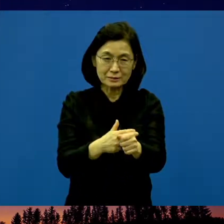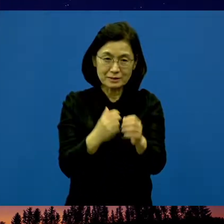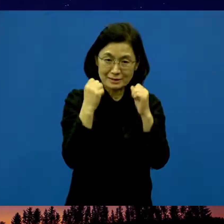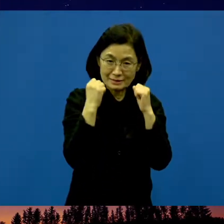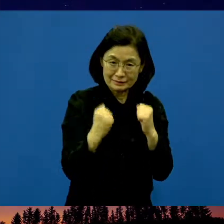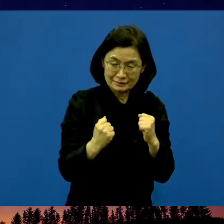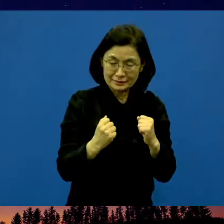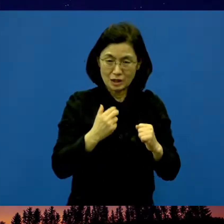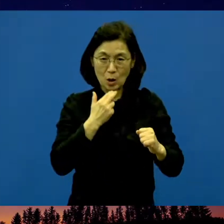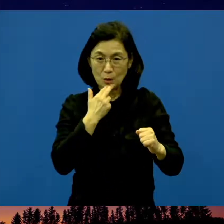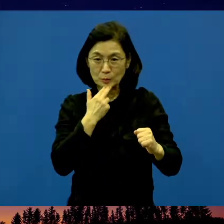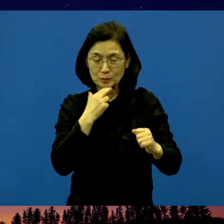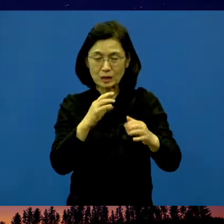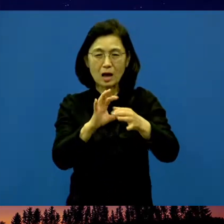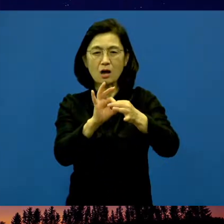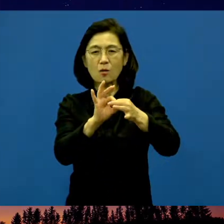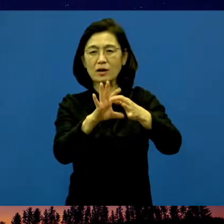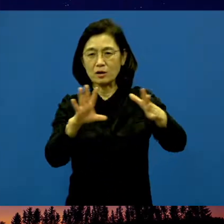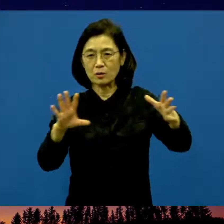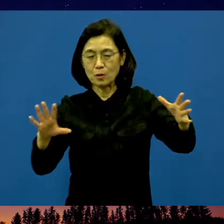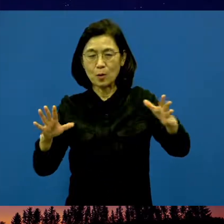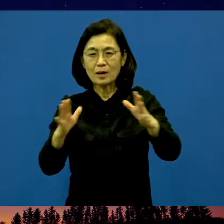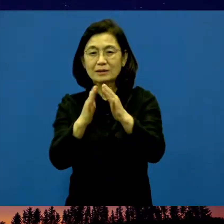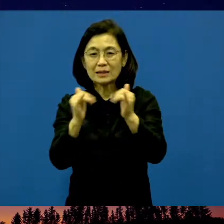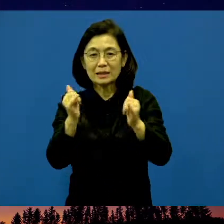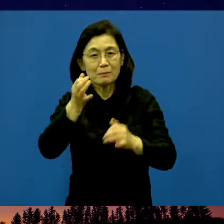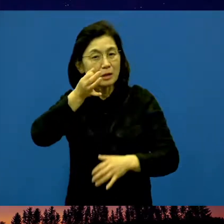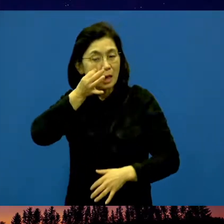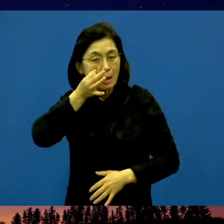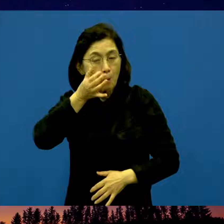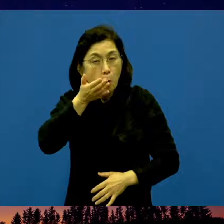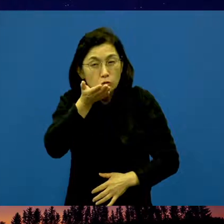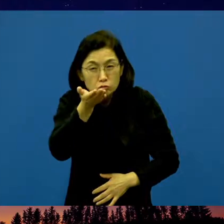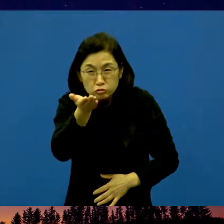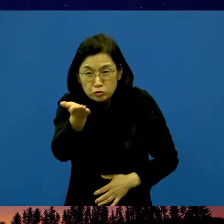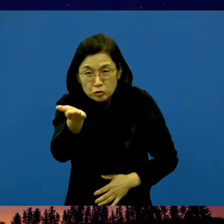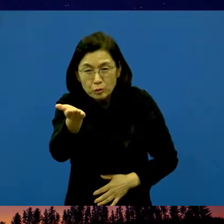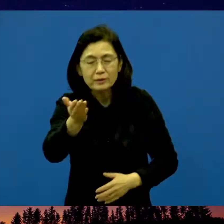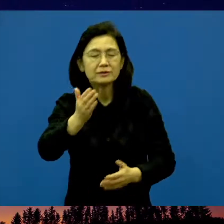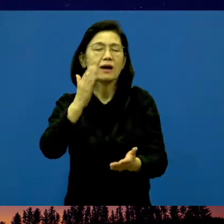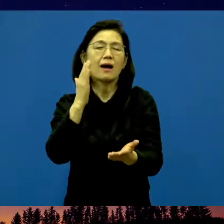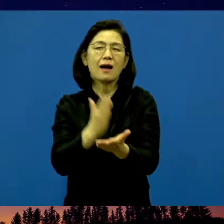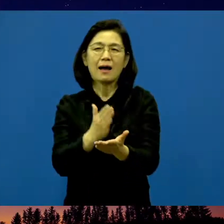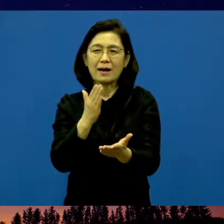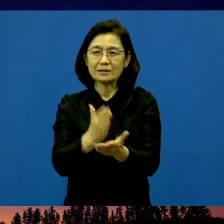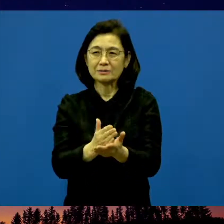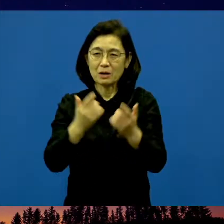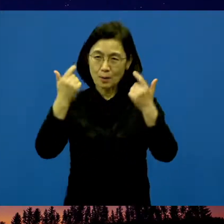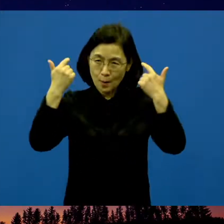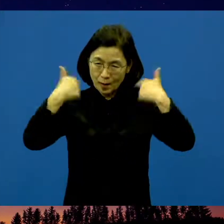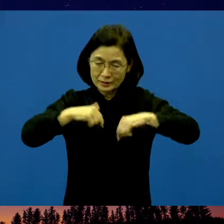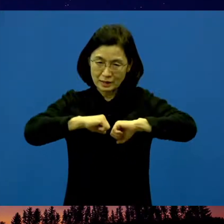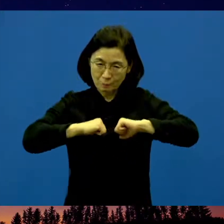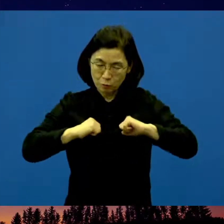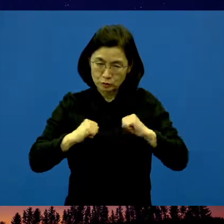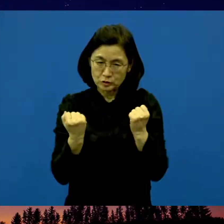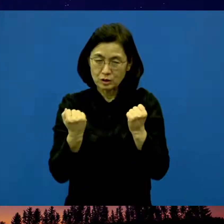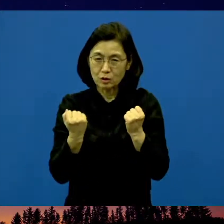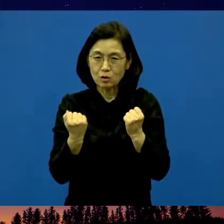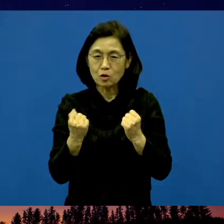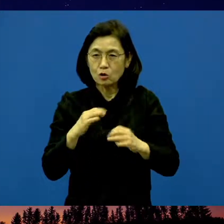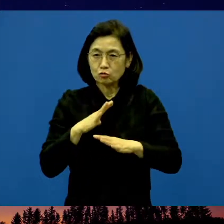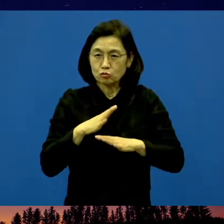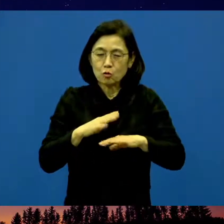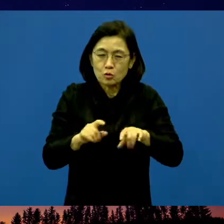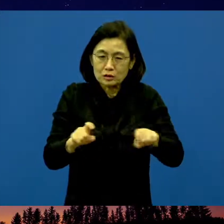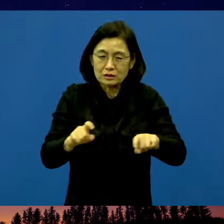말고 사람에게 보이기 위해서 너희들이 하지 말고 그것과 상관없이 언제나 복종하고 두렵고 떨림으로 너희